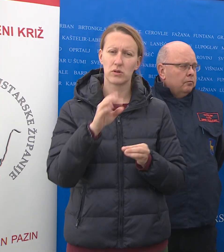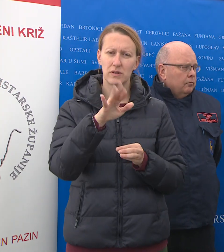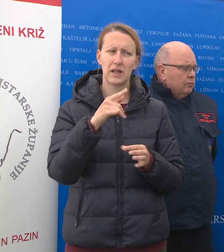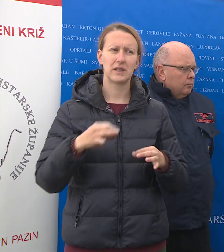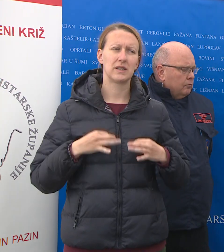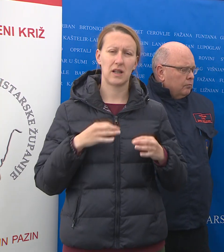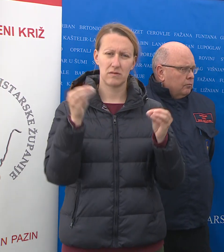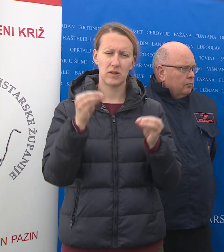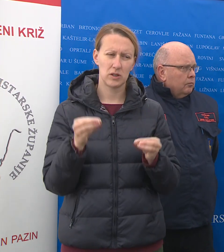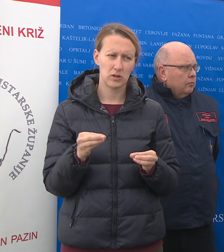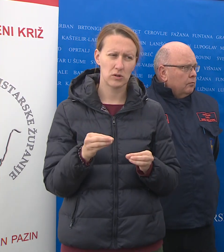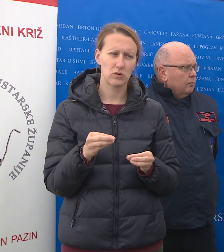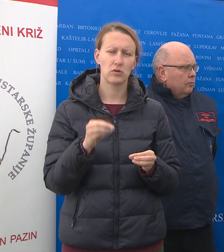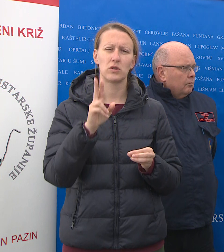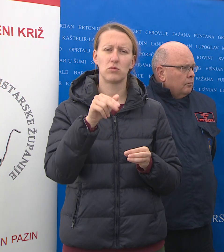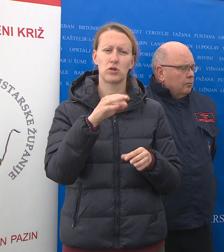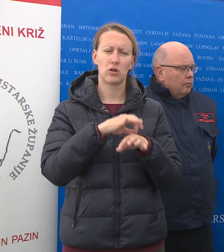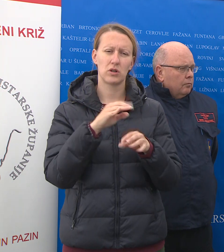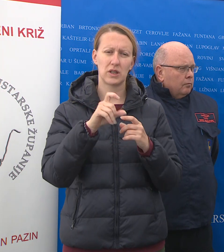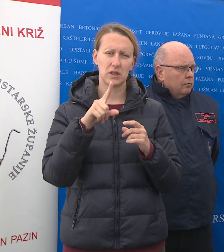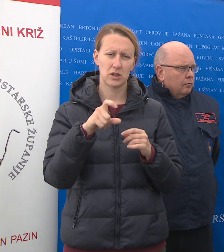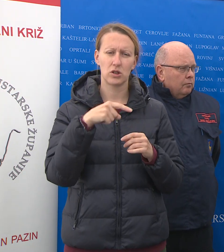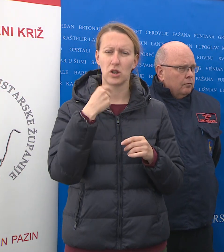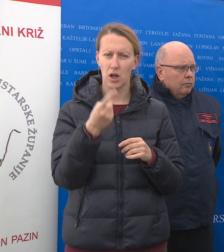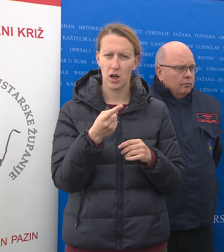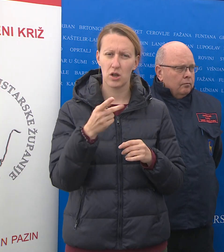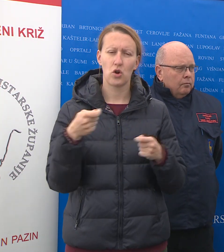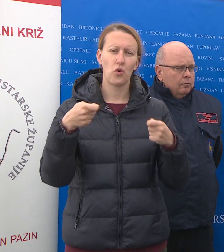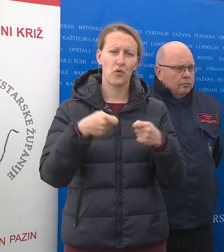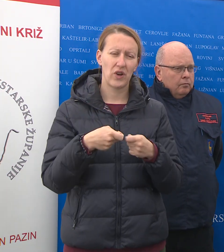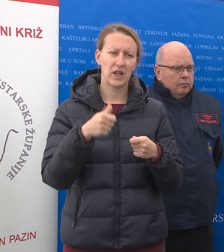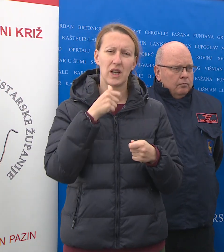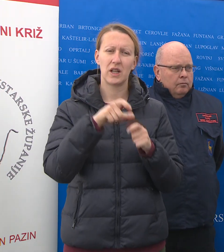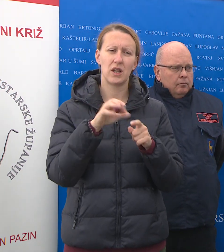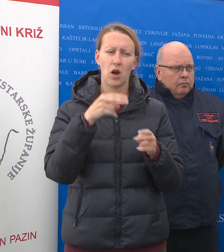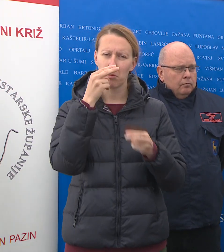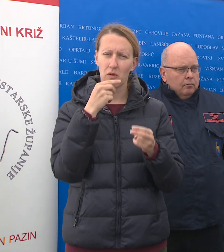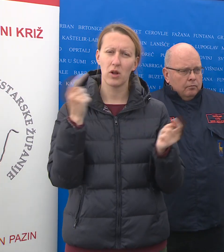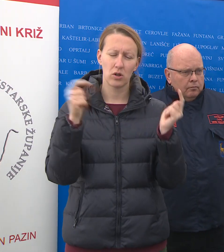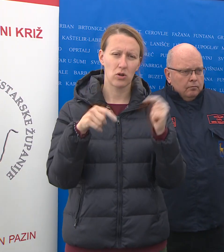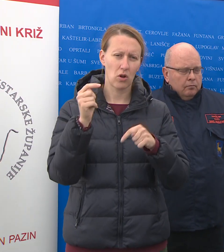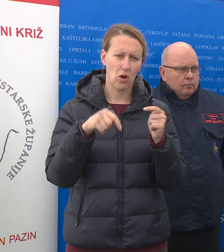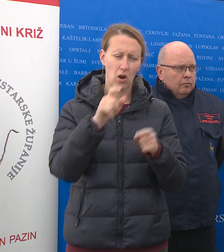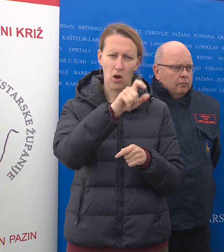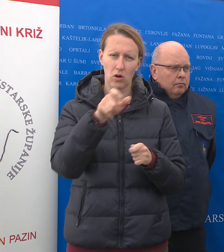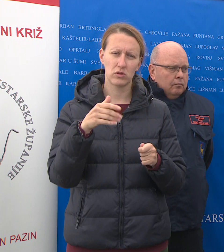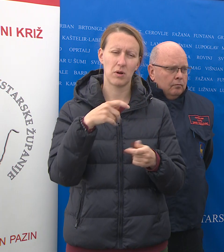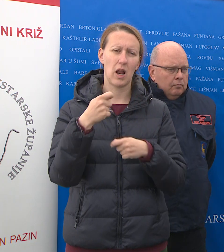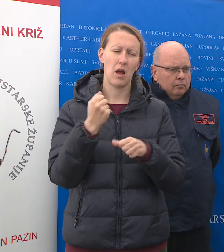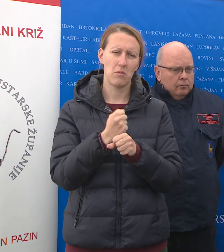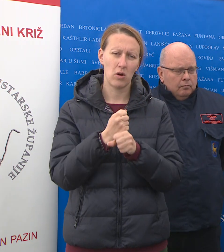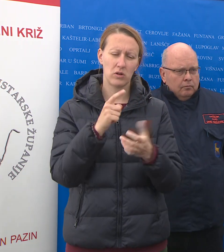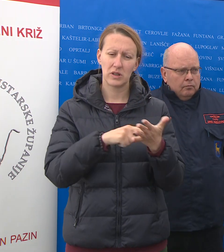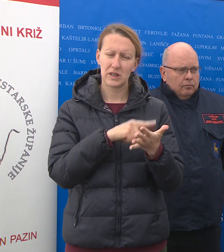da je za zdravstveni sustav, može mi doktorica Hrstić reći, uvedeni i dio provjere i dolaska osoblja na posao,